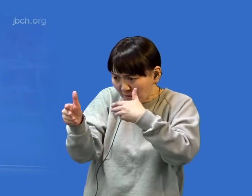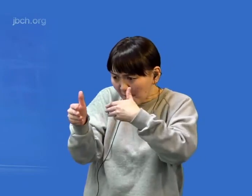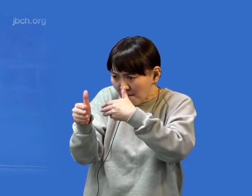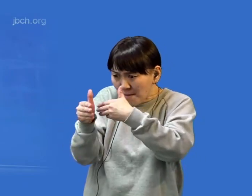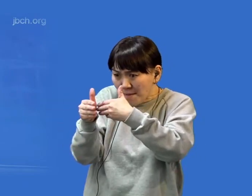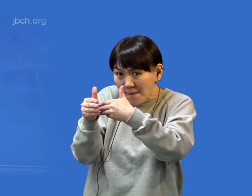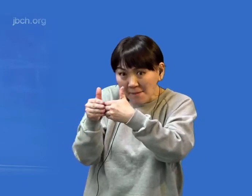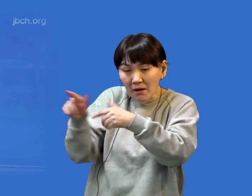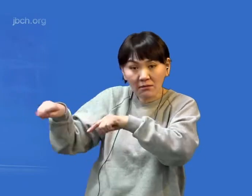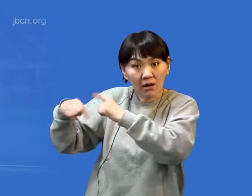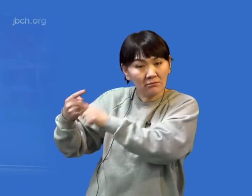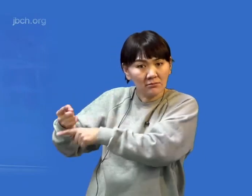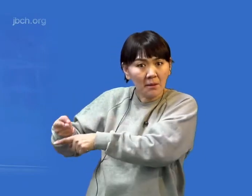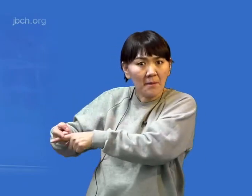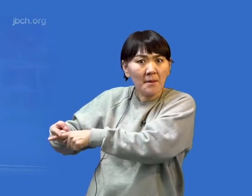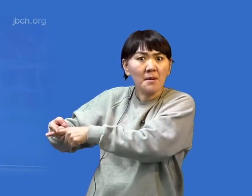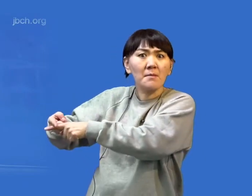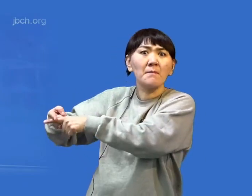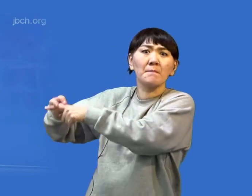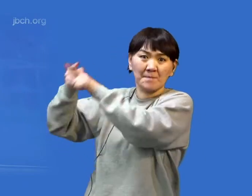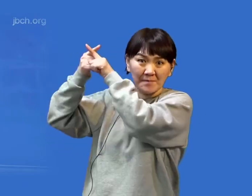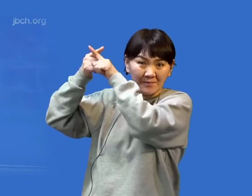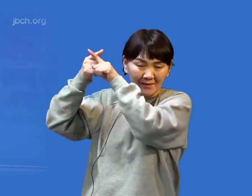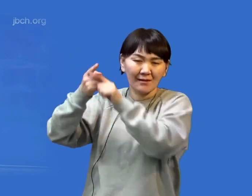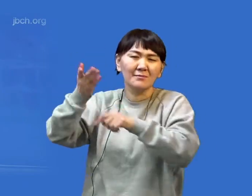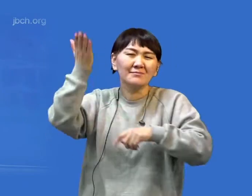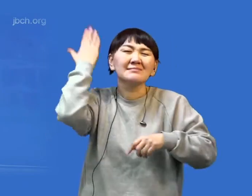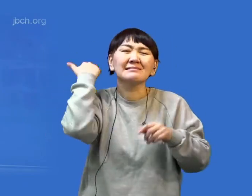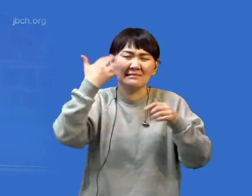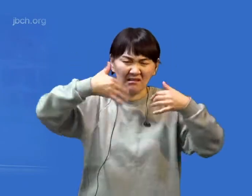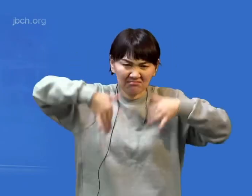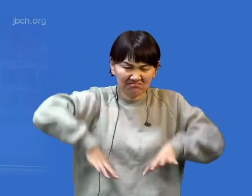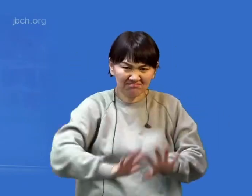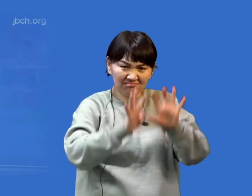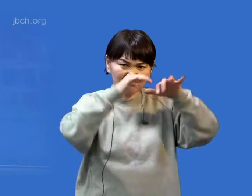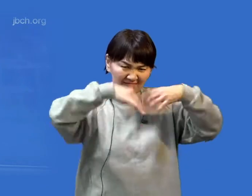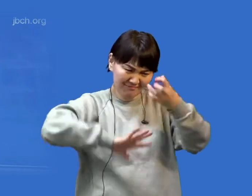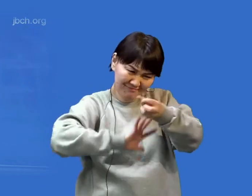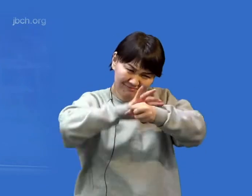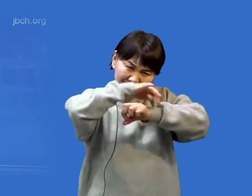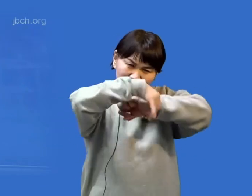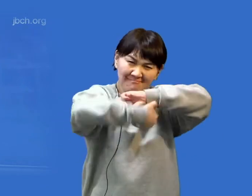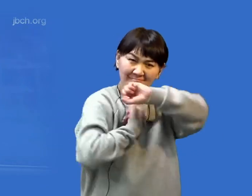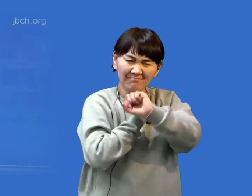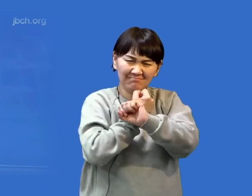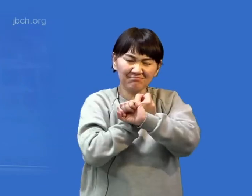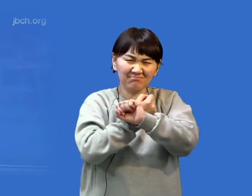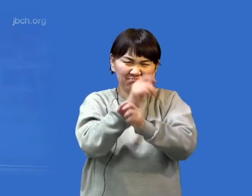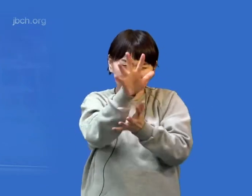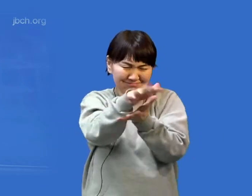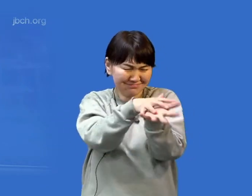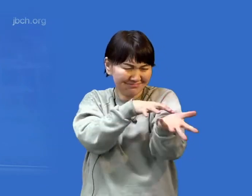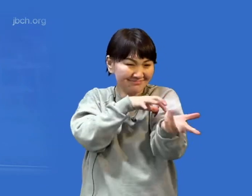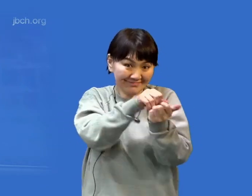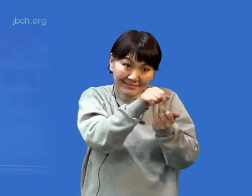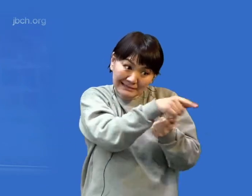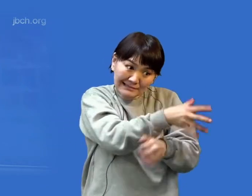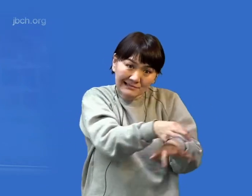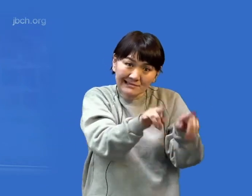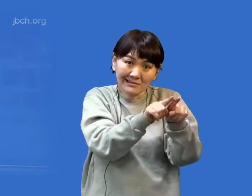нүгэл дүүрч байна. Үеэрийн өмнө энэ ертөнц гим нүглээр дүүрчсэн байсан тайдл одоо энэ ертөнц гим нүгэл дүүрэн байна.